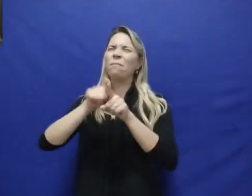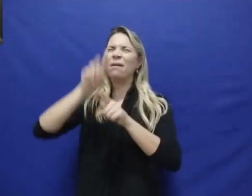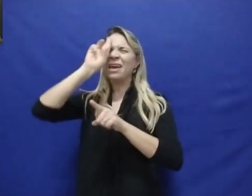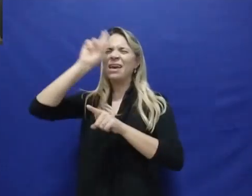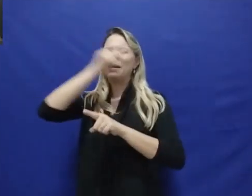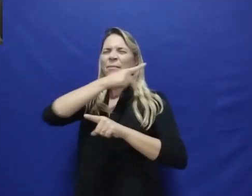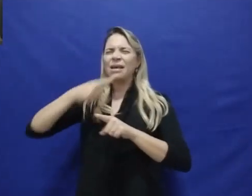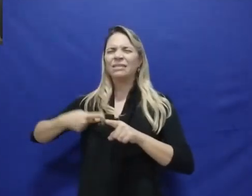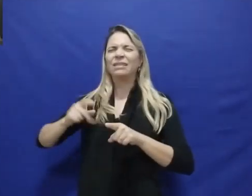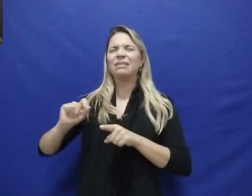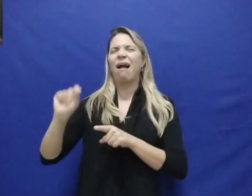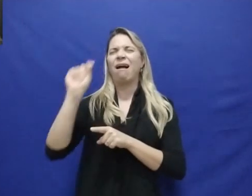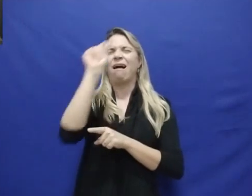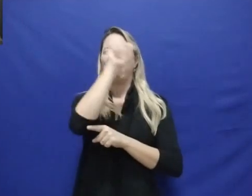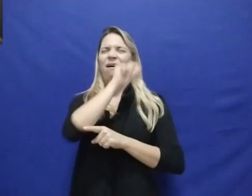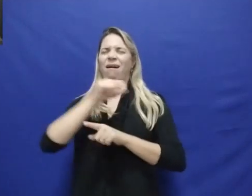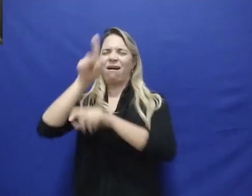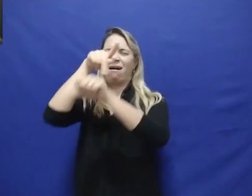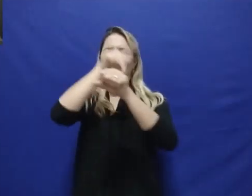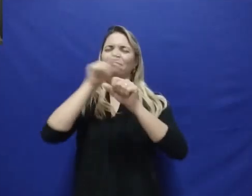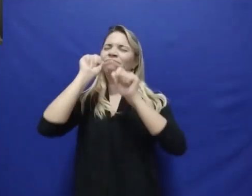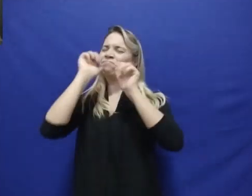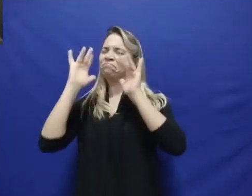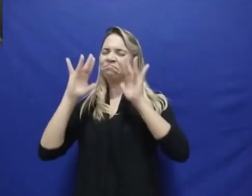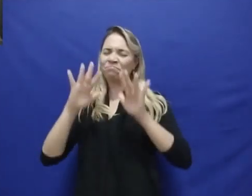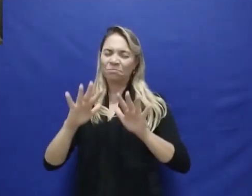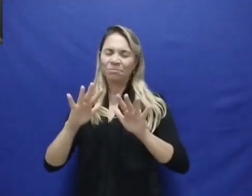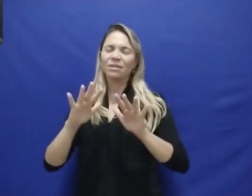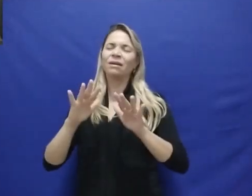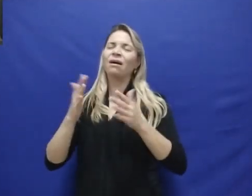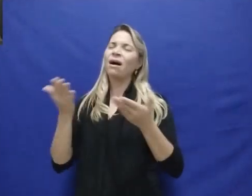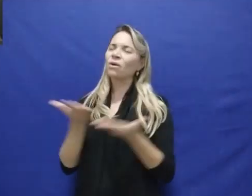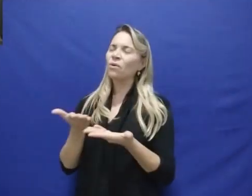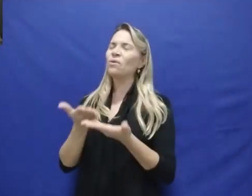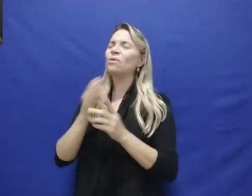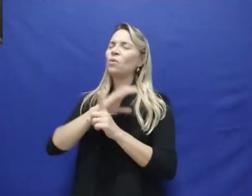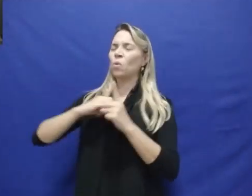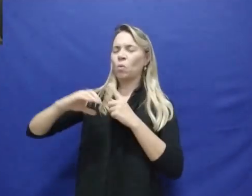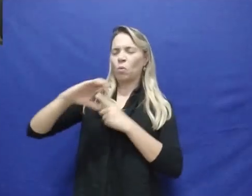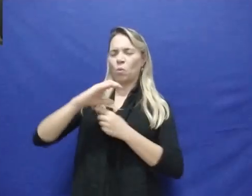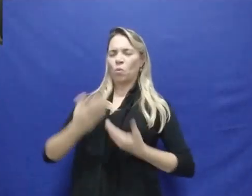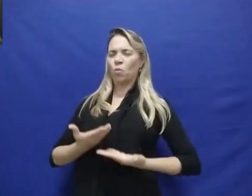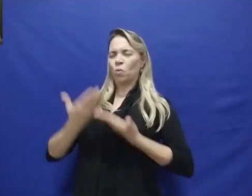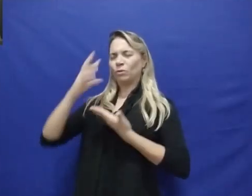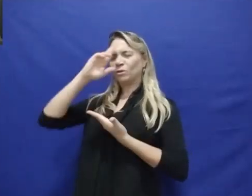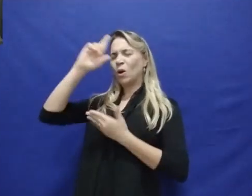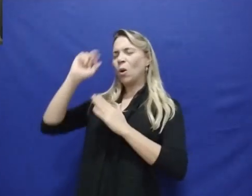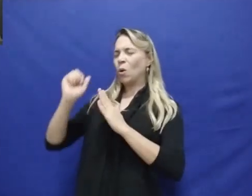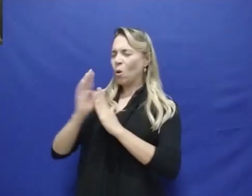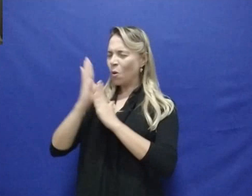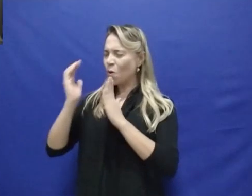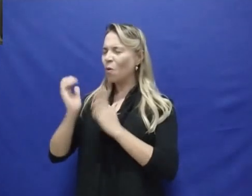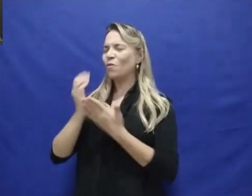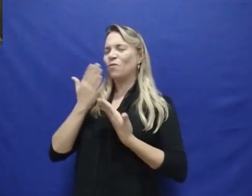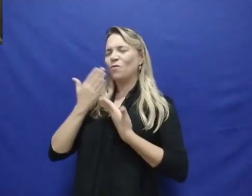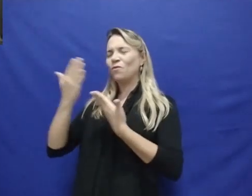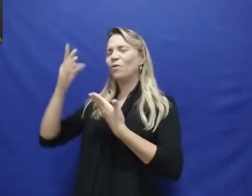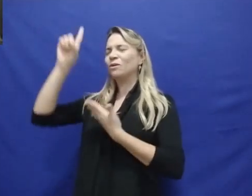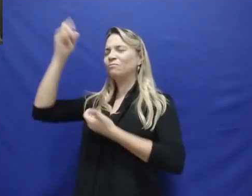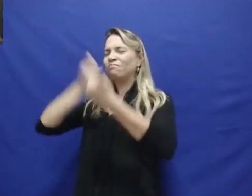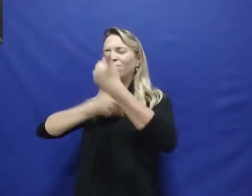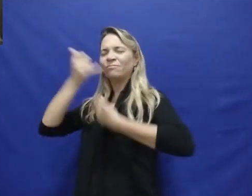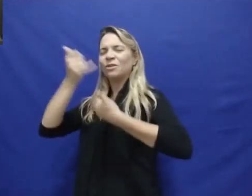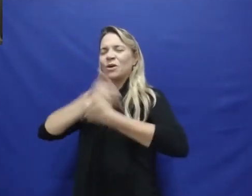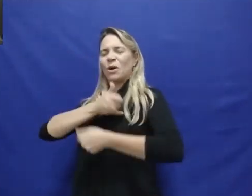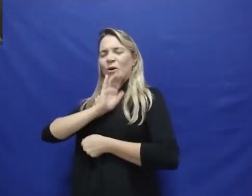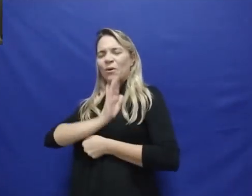Nesse momento, ó Pai, rogamos mais uma vez que o Senhor aceite o nosso culto e o nosso louvor e que o Senhor fale profundamente aos nossos